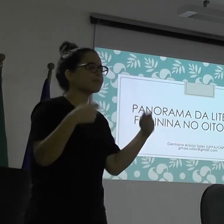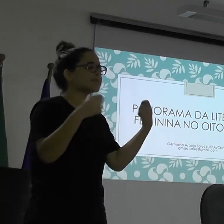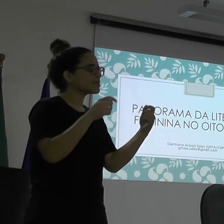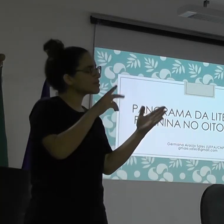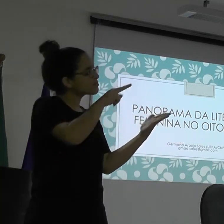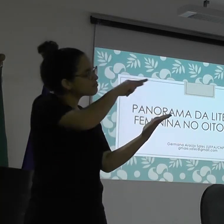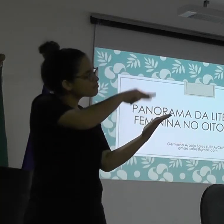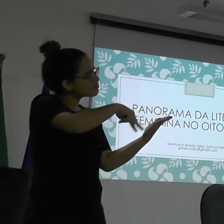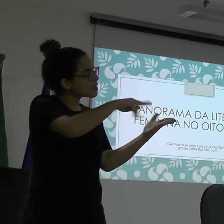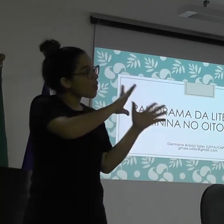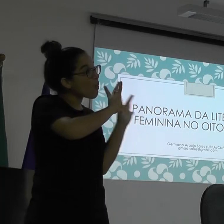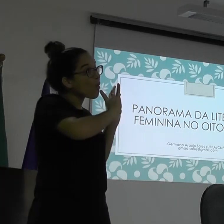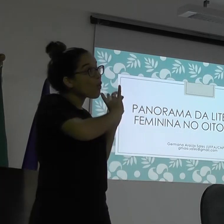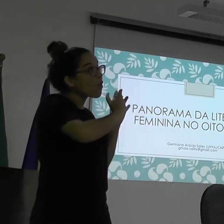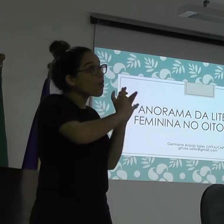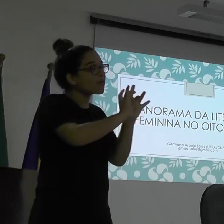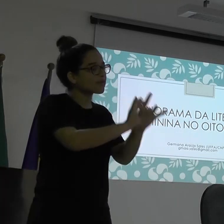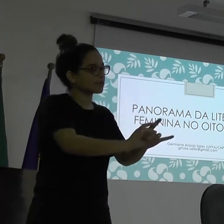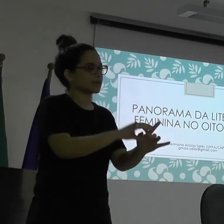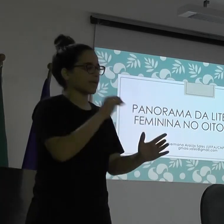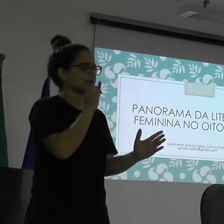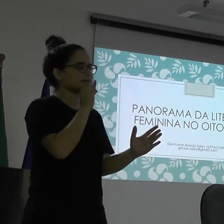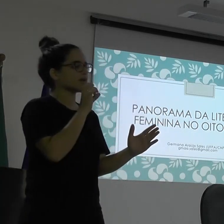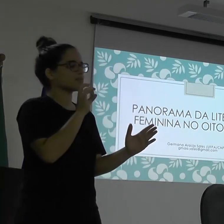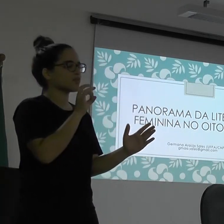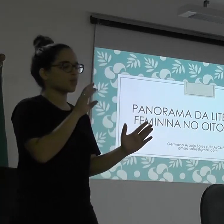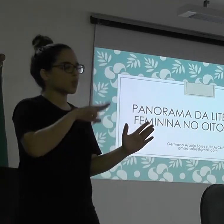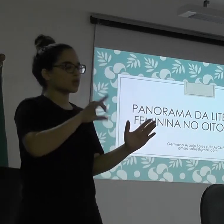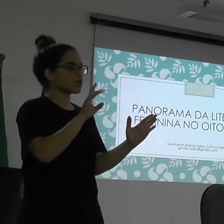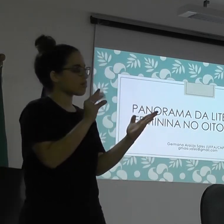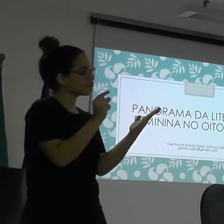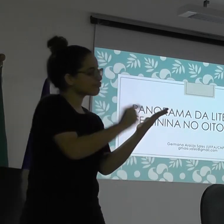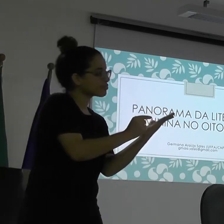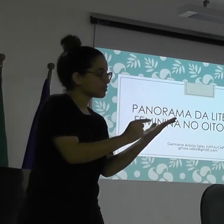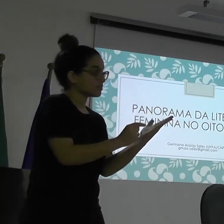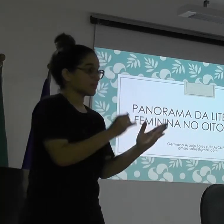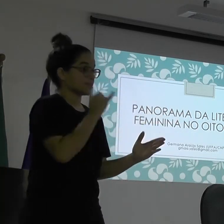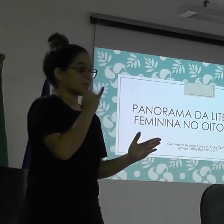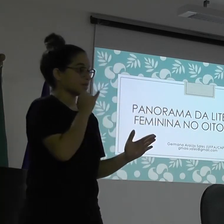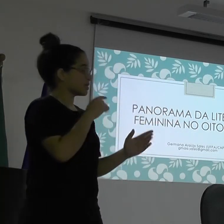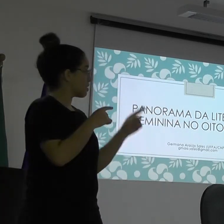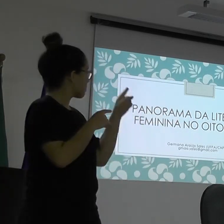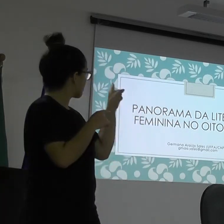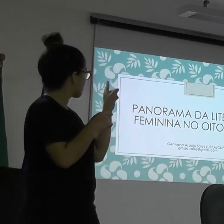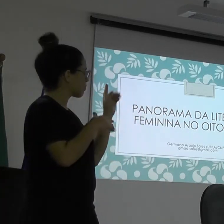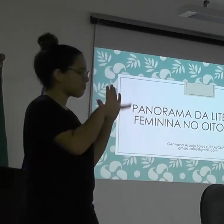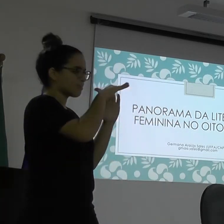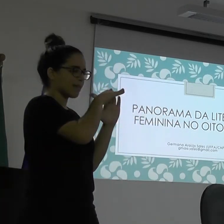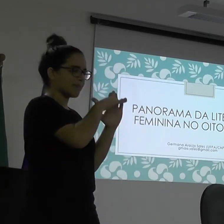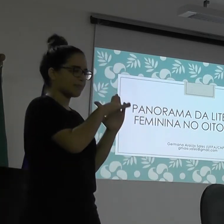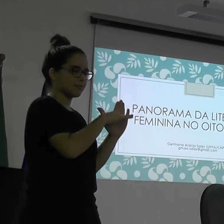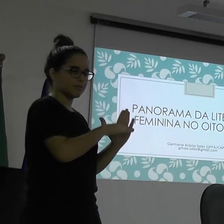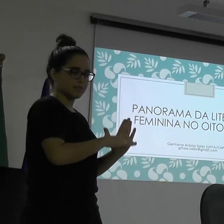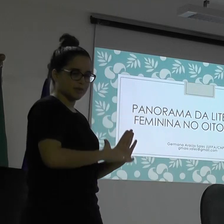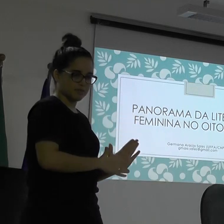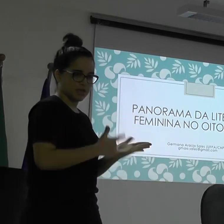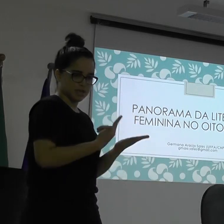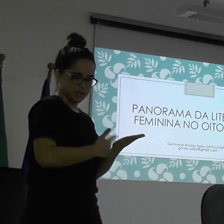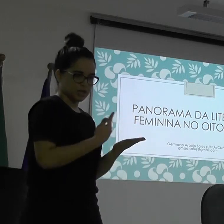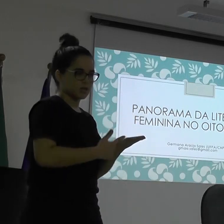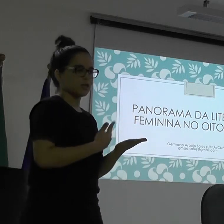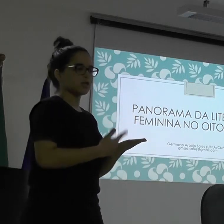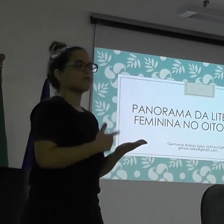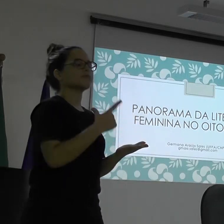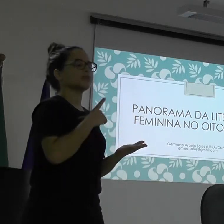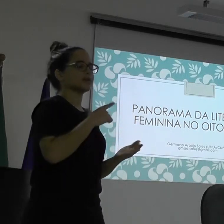entender por que aquele está ali aquele romance. Por exemplo, essa lista de livros que eu mostrei aqui, que